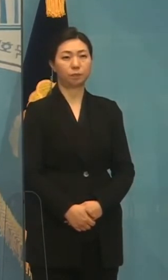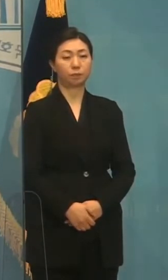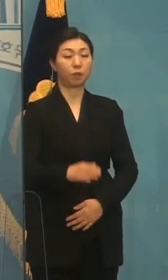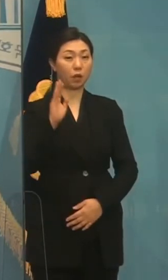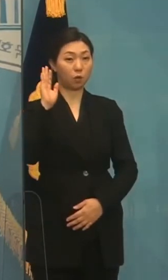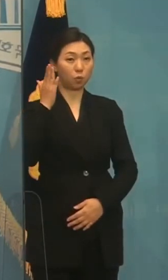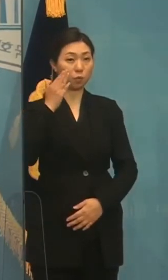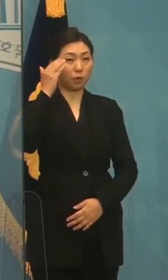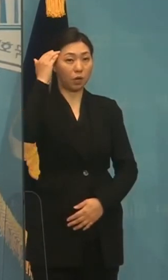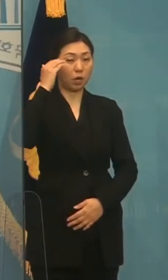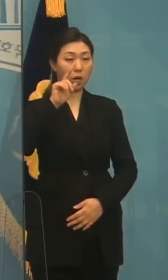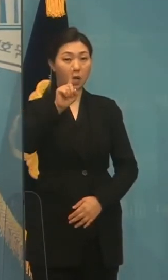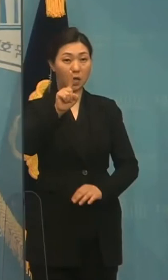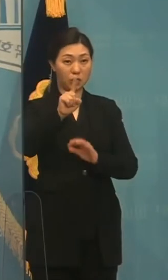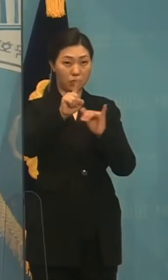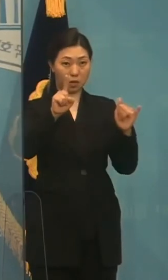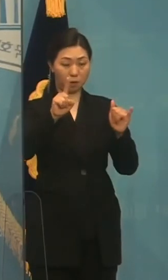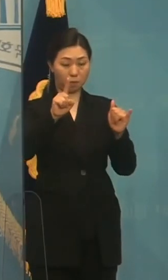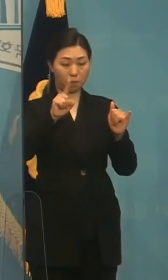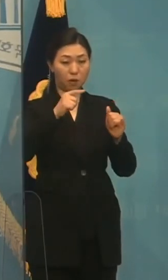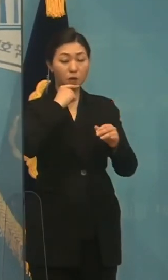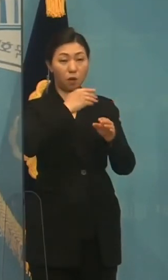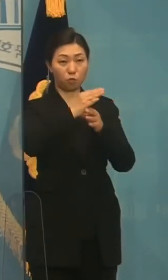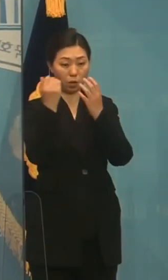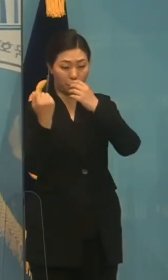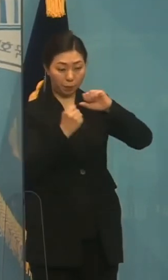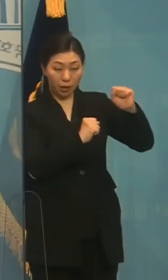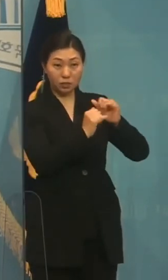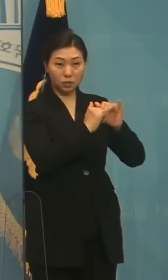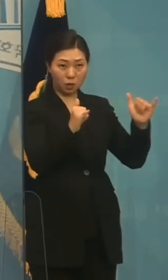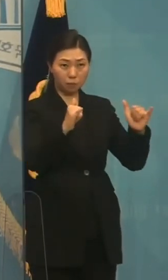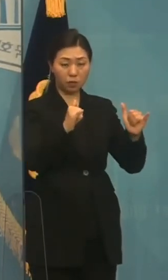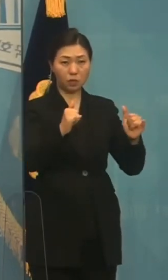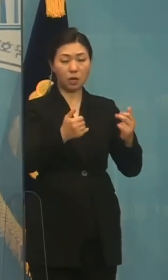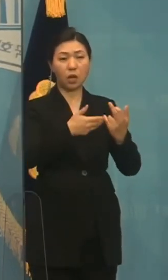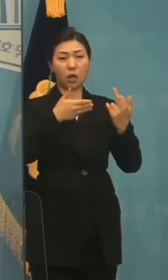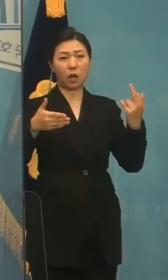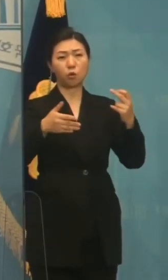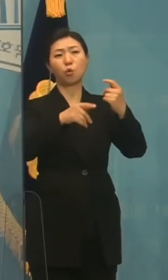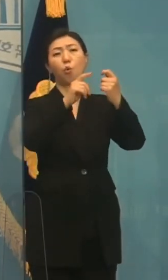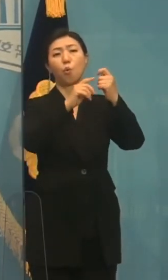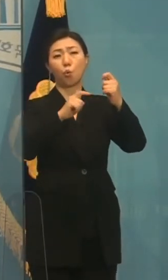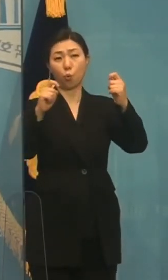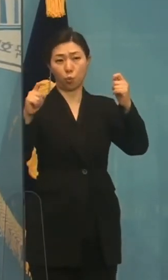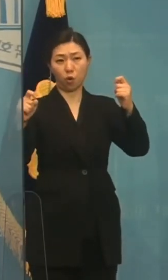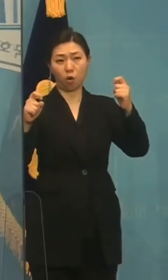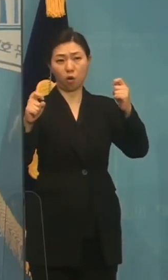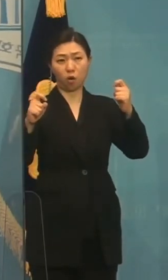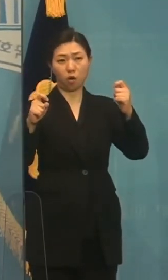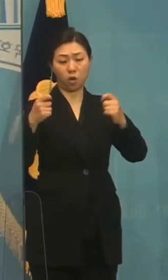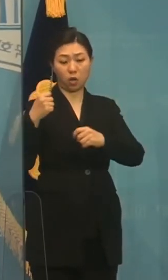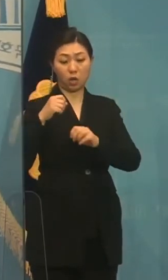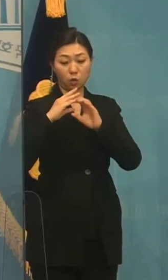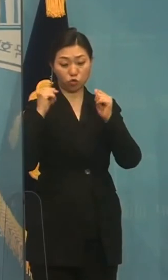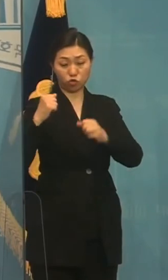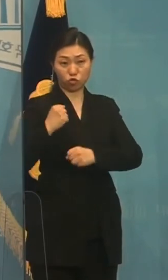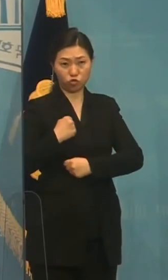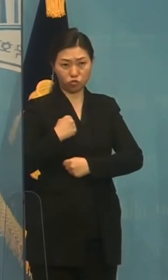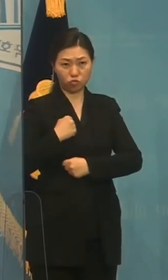최근 한 탈북자가 강원도 보선 육군 22사단의 경계망을 뚫고 귀순하는